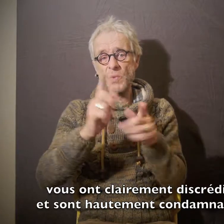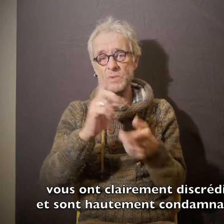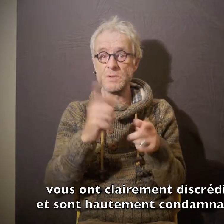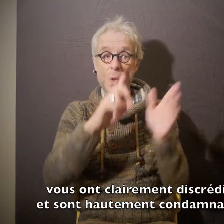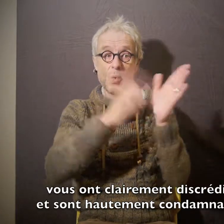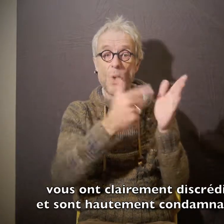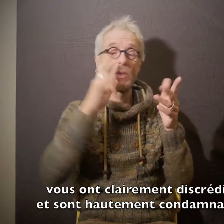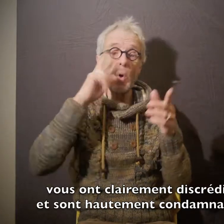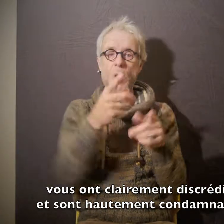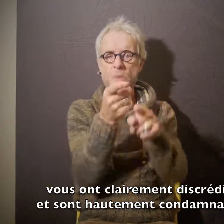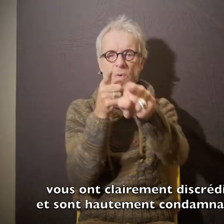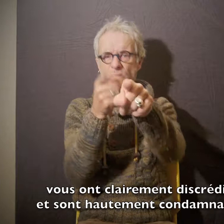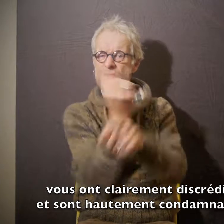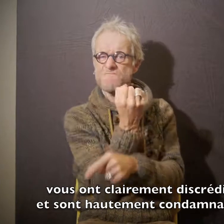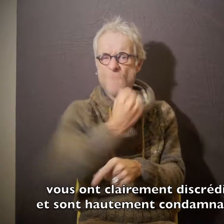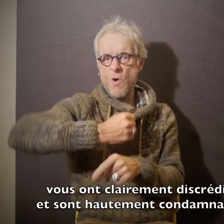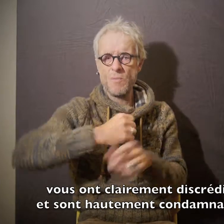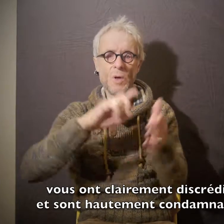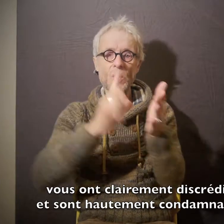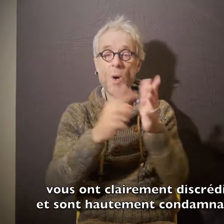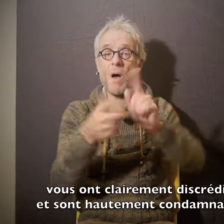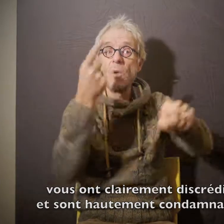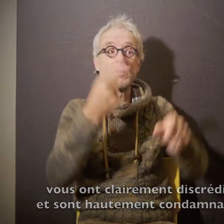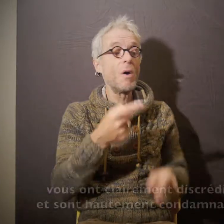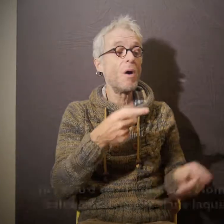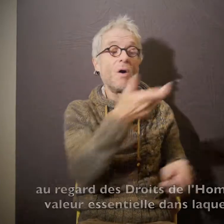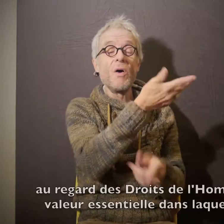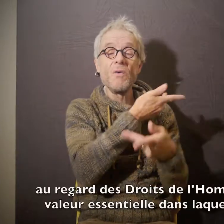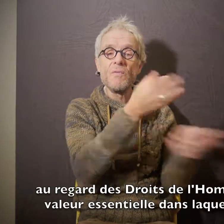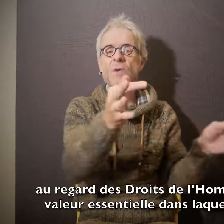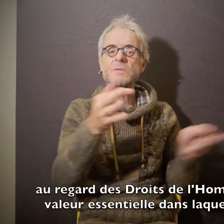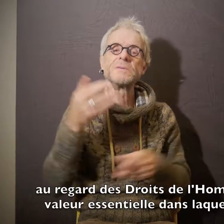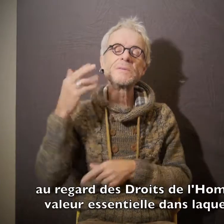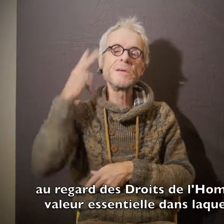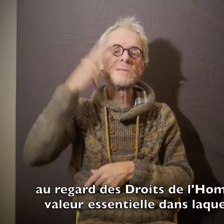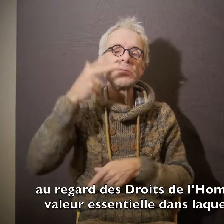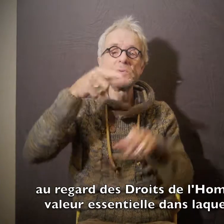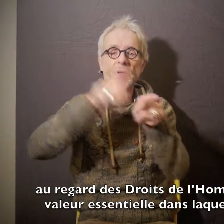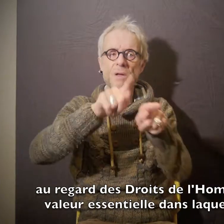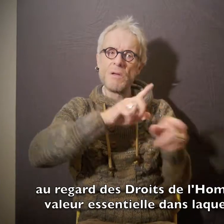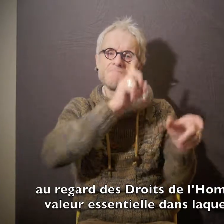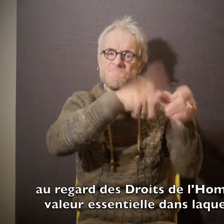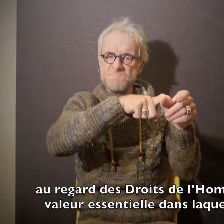regard des droits de l'homme, valeur essentielle dans laquelle les citoyens de France se retrouvent profondément